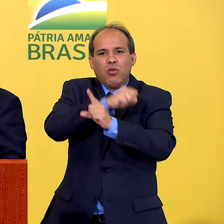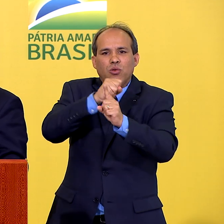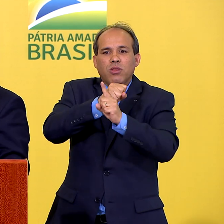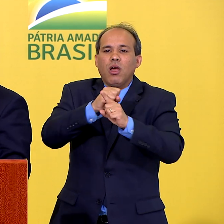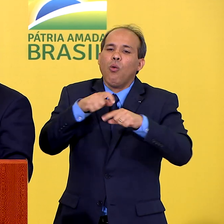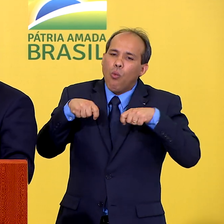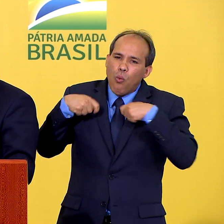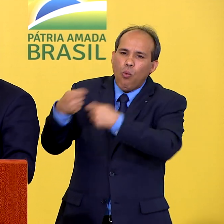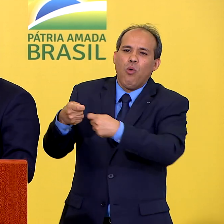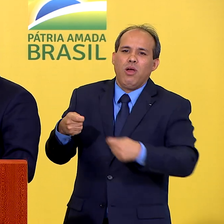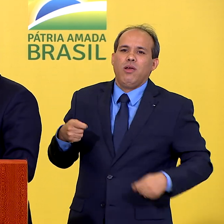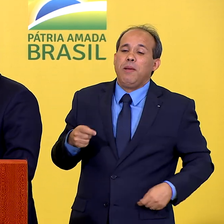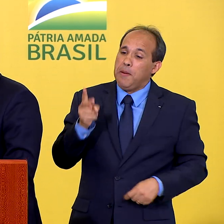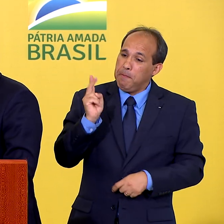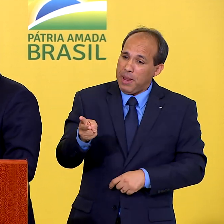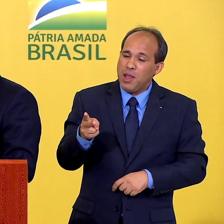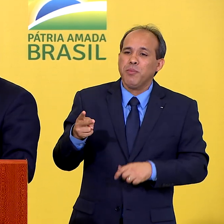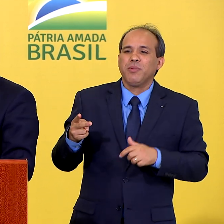Então são medidas como essa